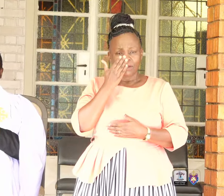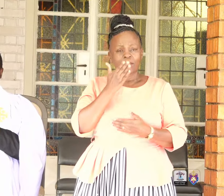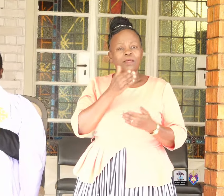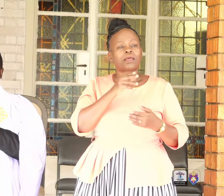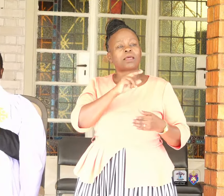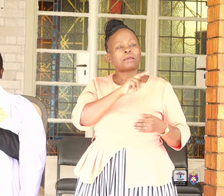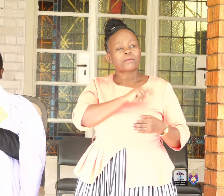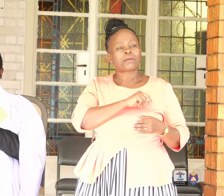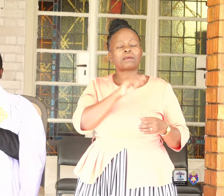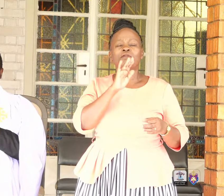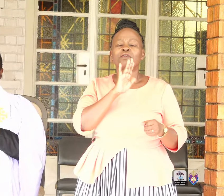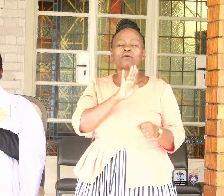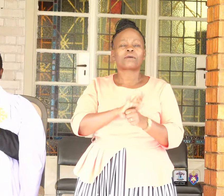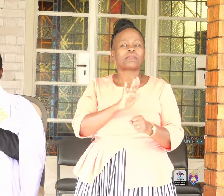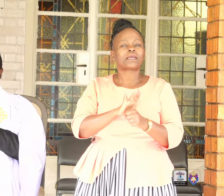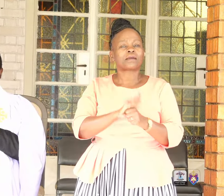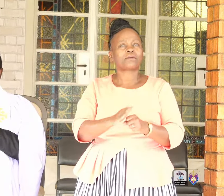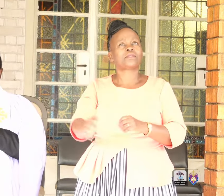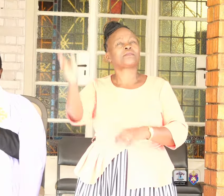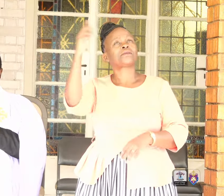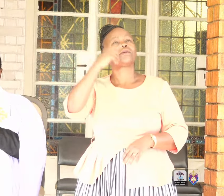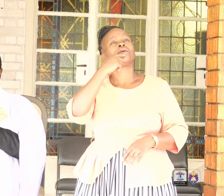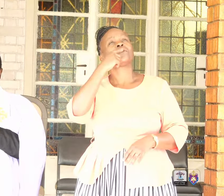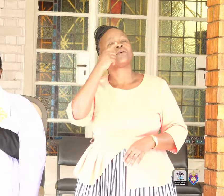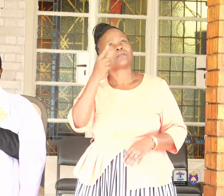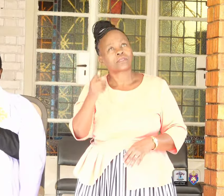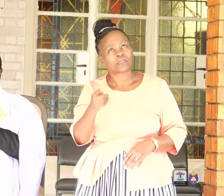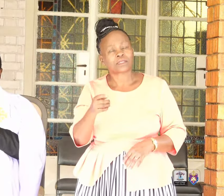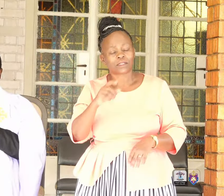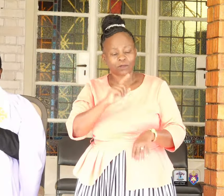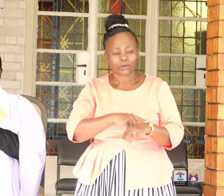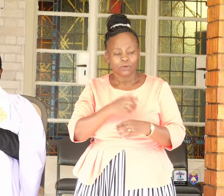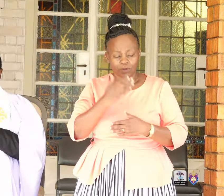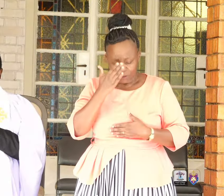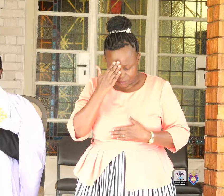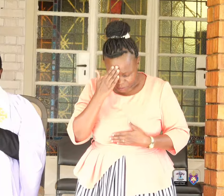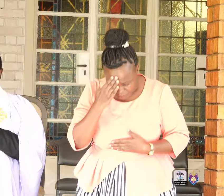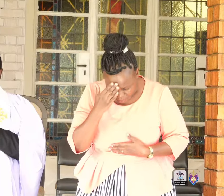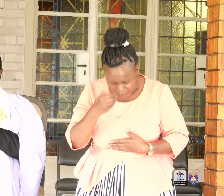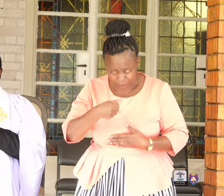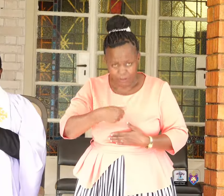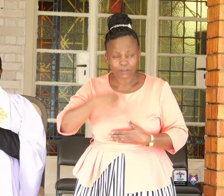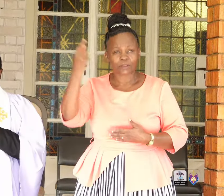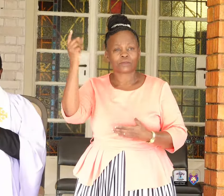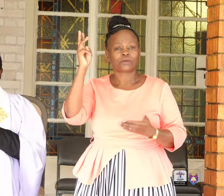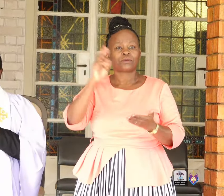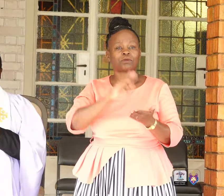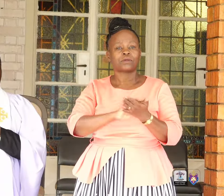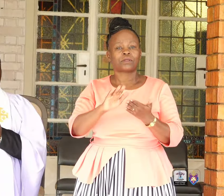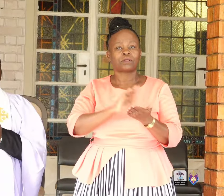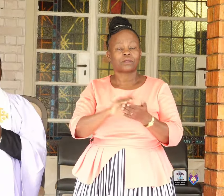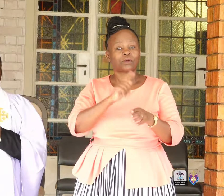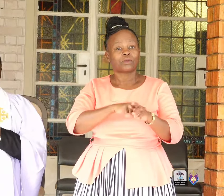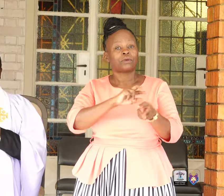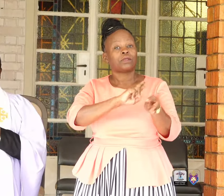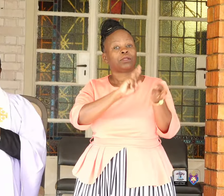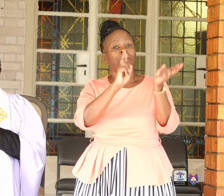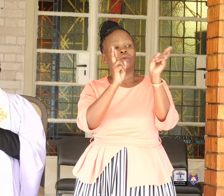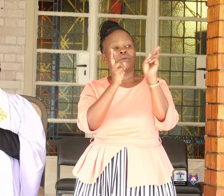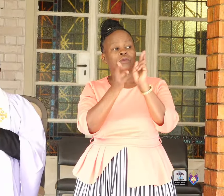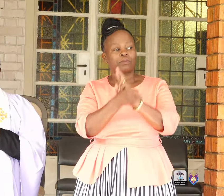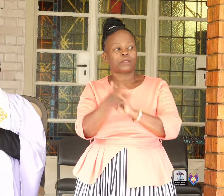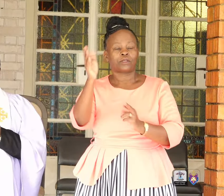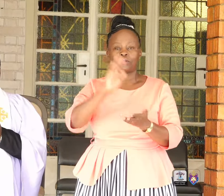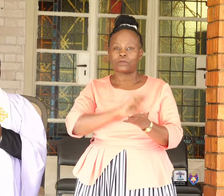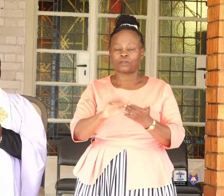byammwe bituwakadde nga bendere myufu, bwe muneetowaza nja kubasaasira, bwe muneenenya nja